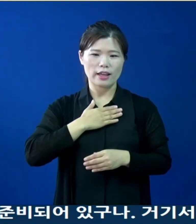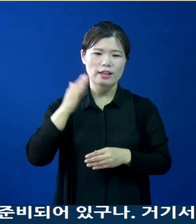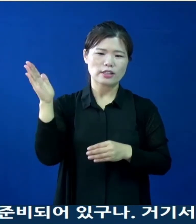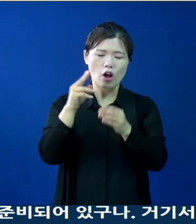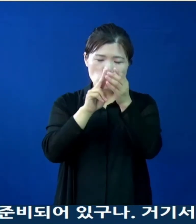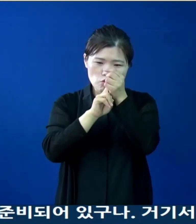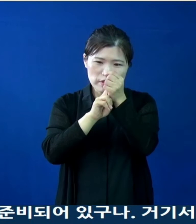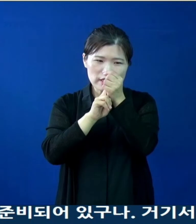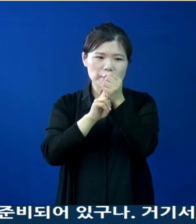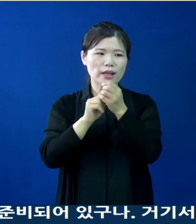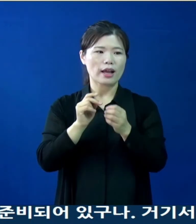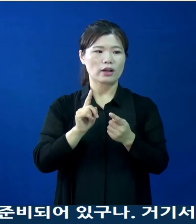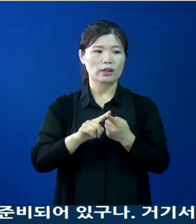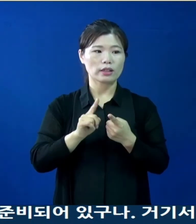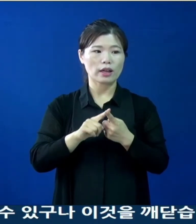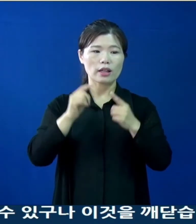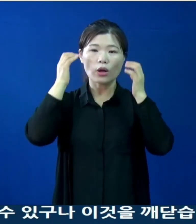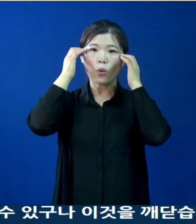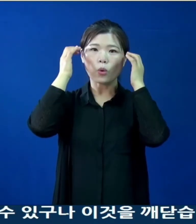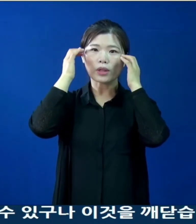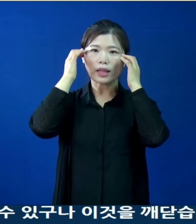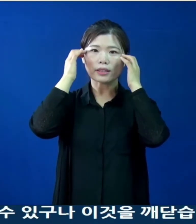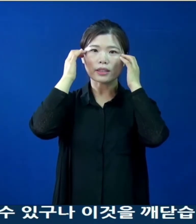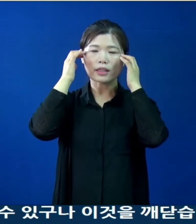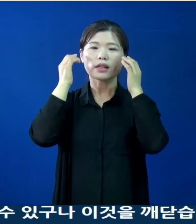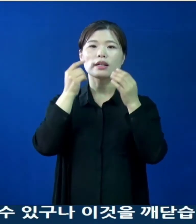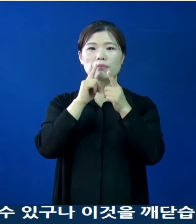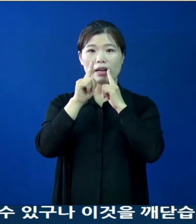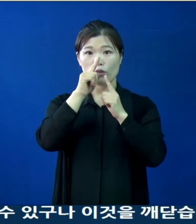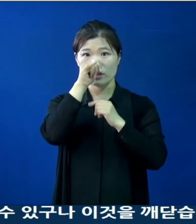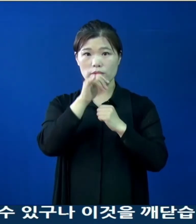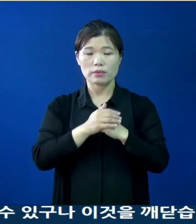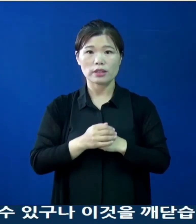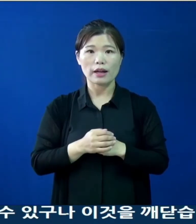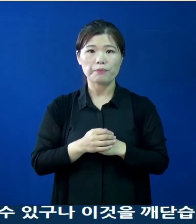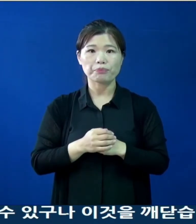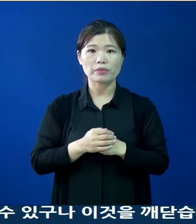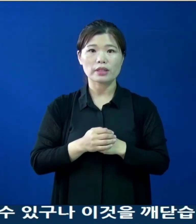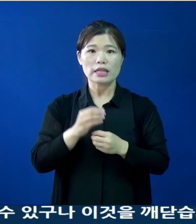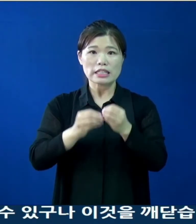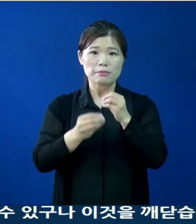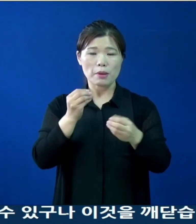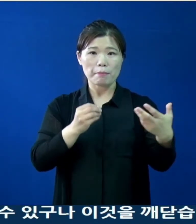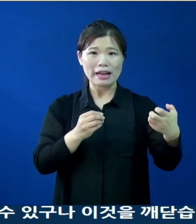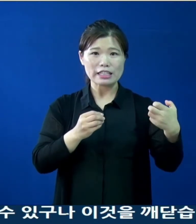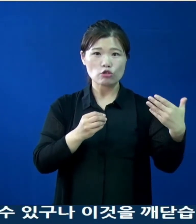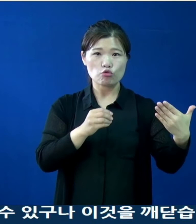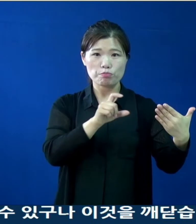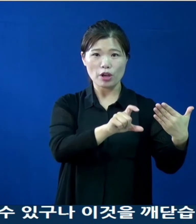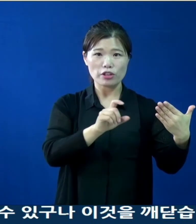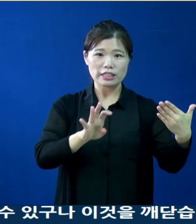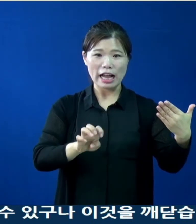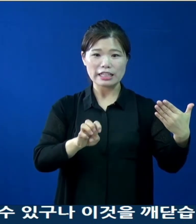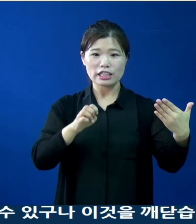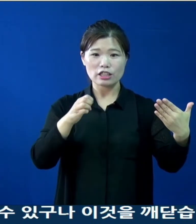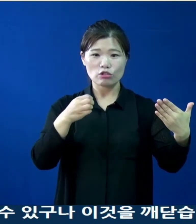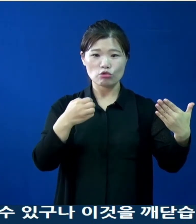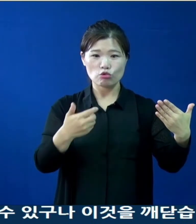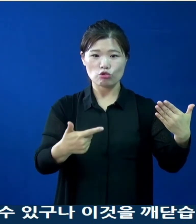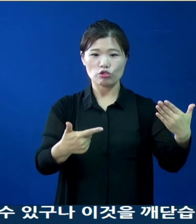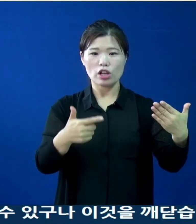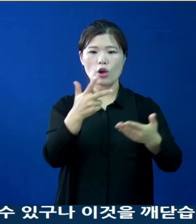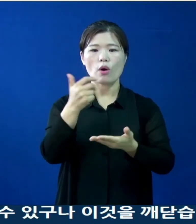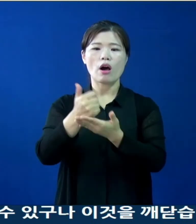이런 고난을 겪고 답이 없는 상황이 진행이 됩니다. 시편 89편 46절 여호와여